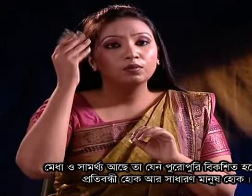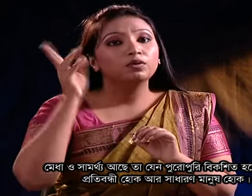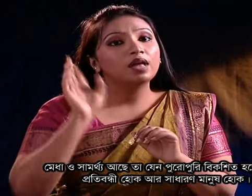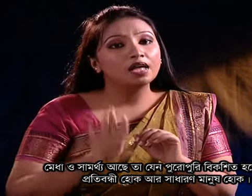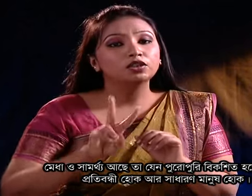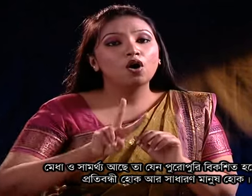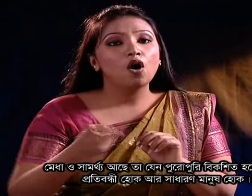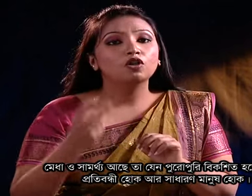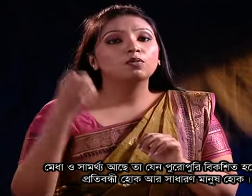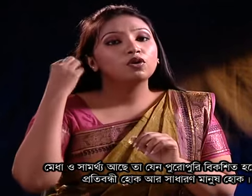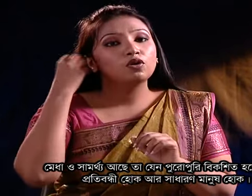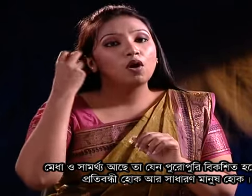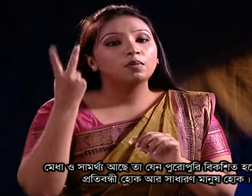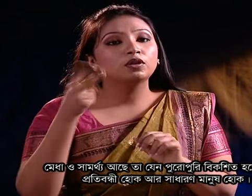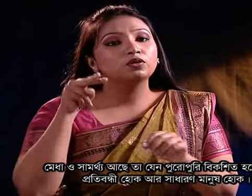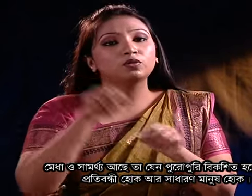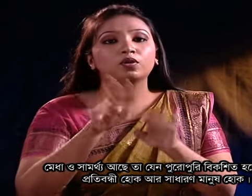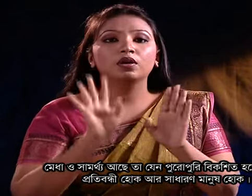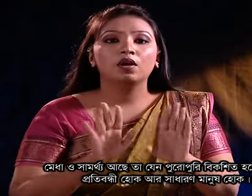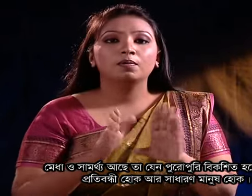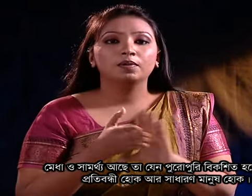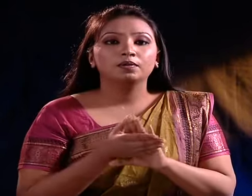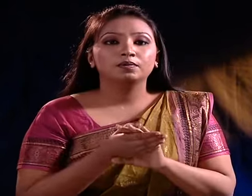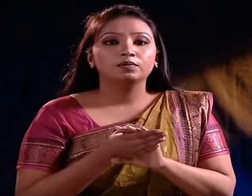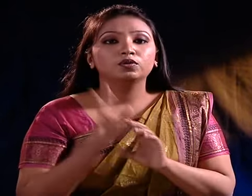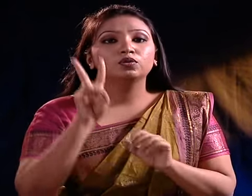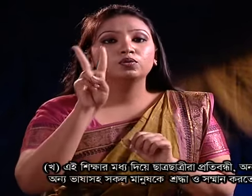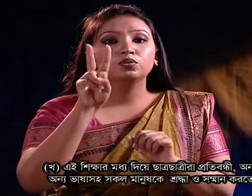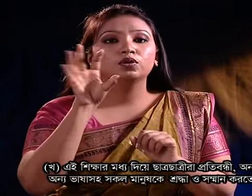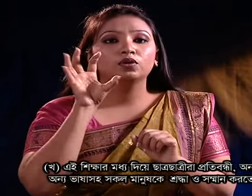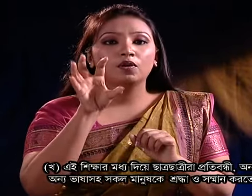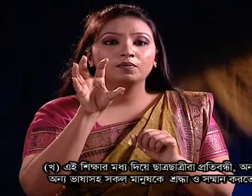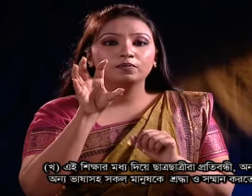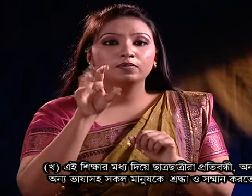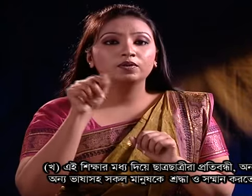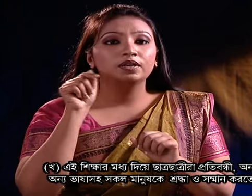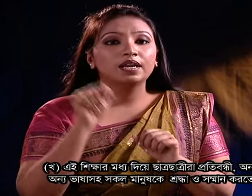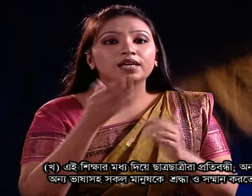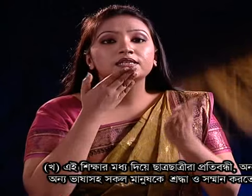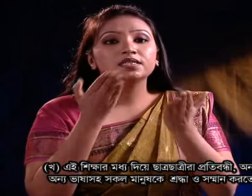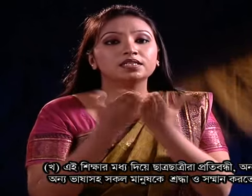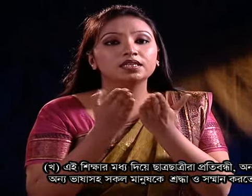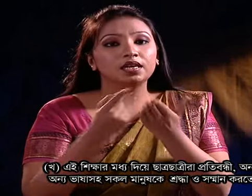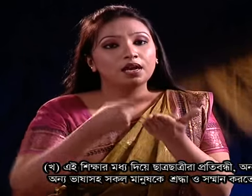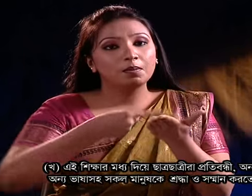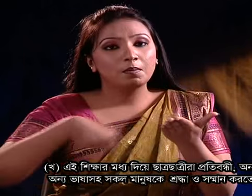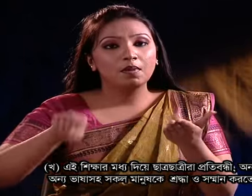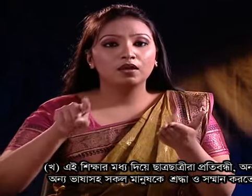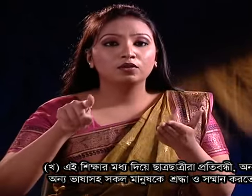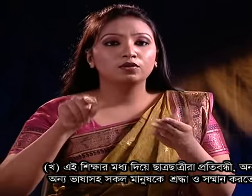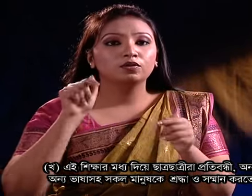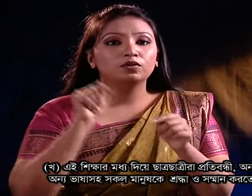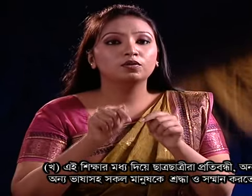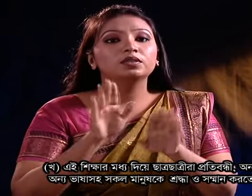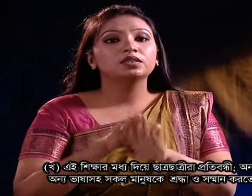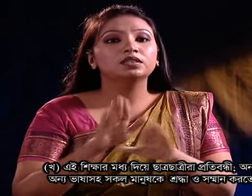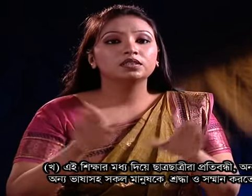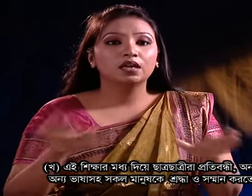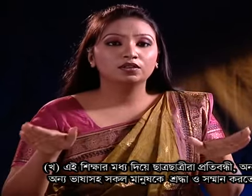প্রতিবন্ধী হোক আর সাধারণ মানুষ হোক। খ নম্বর, এই শিক্ষার মধ্য দিয়ে